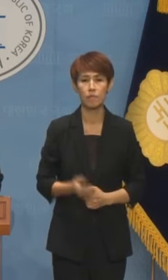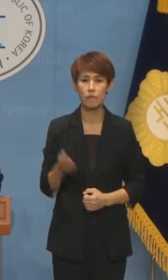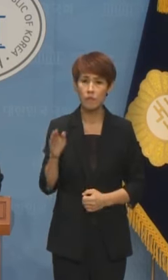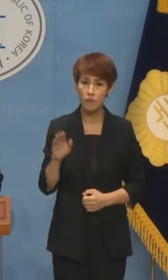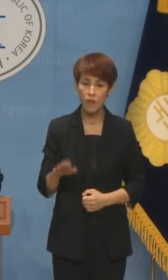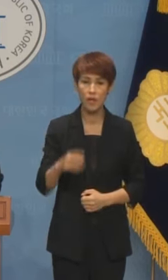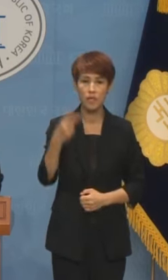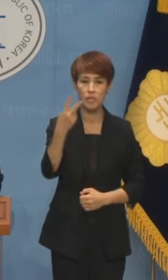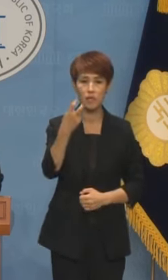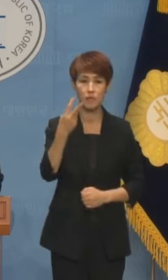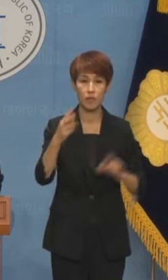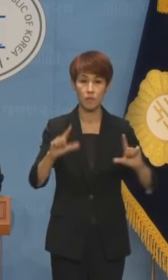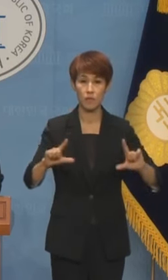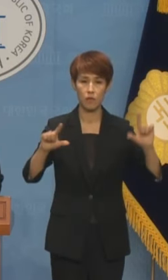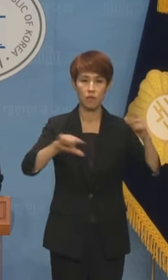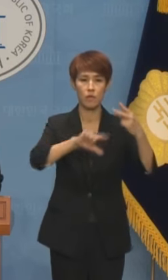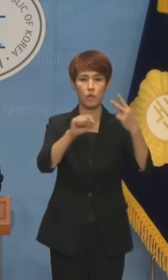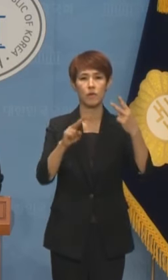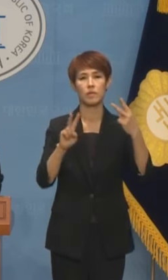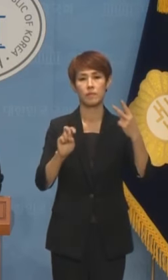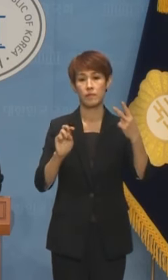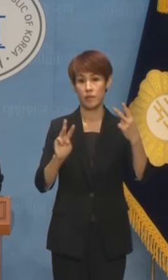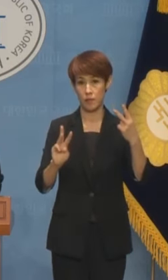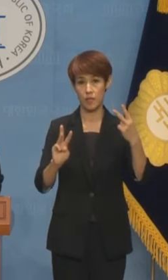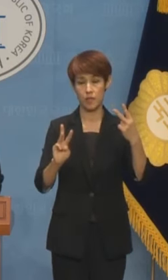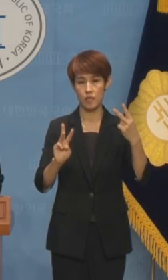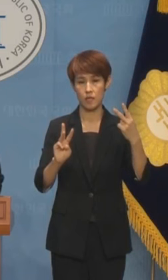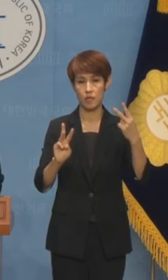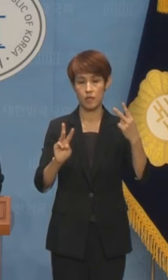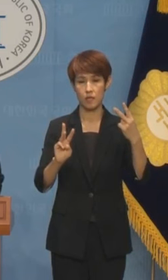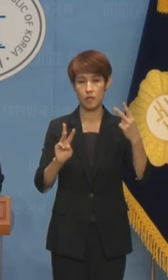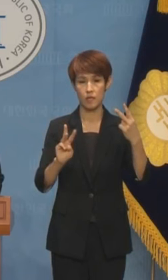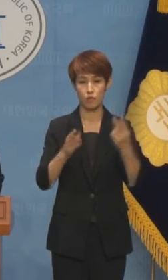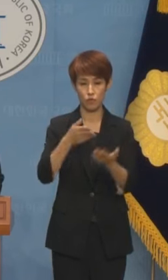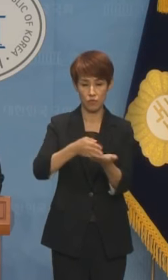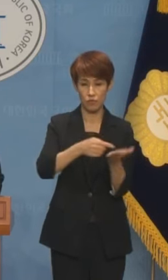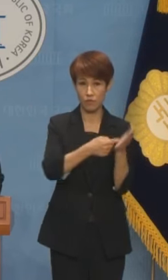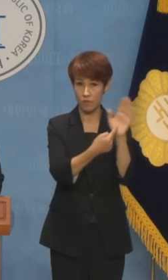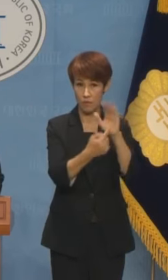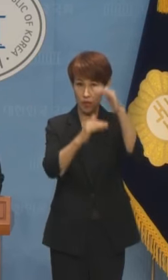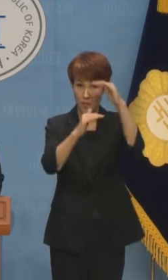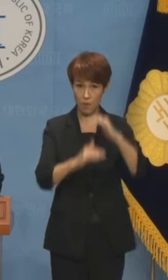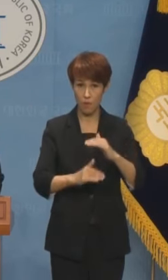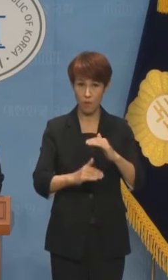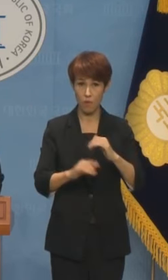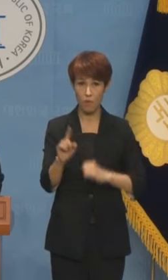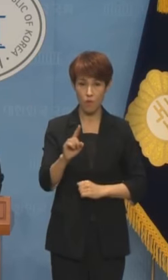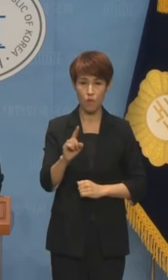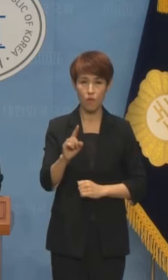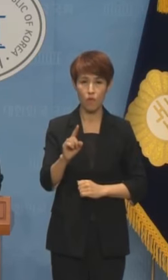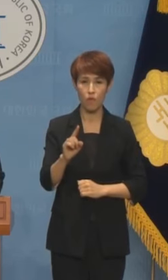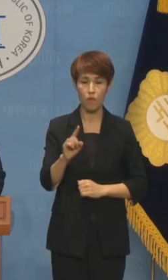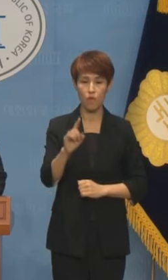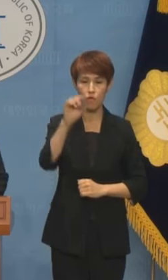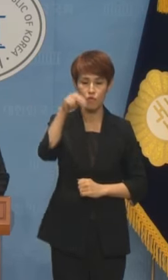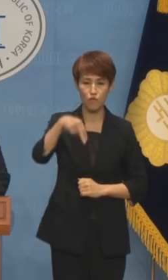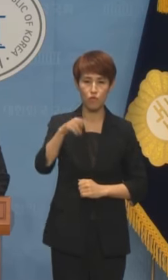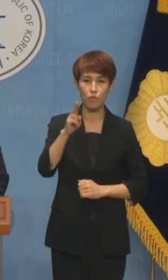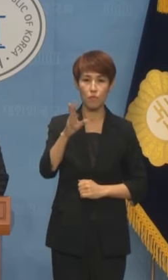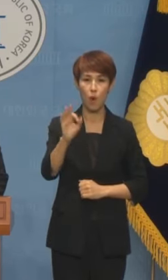그러나 2023년 2월 23일 뉴스타파가 공개한 일명